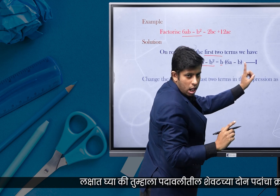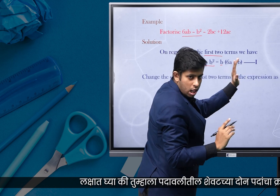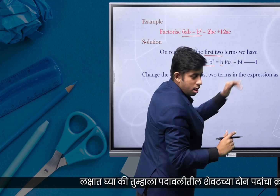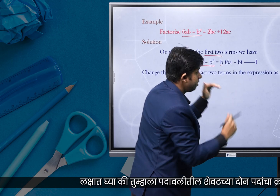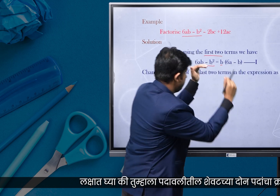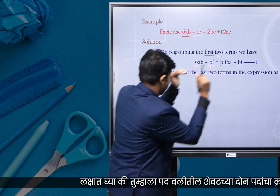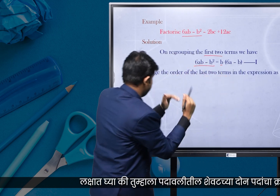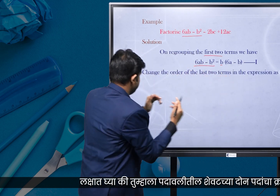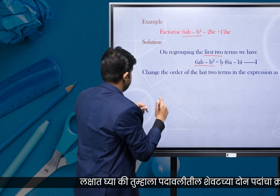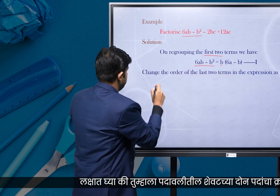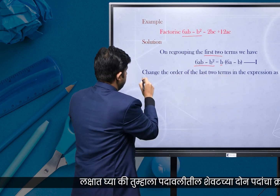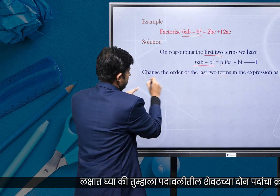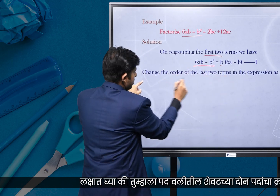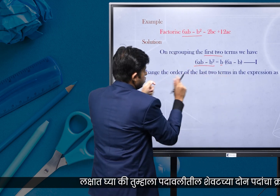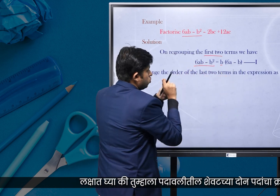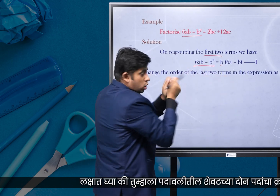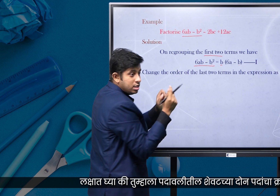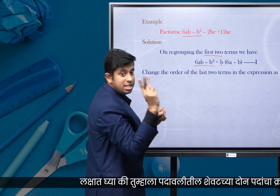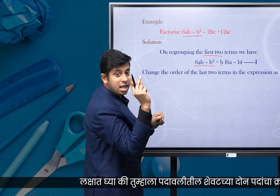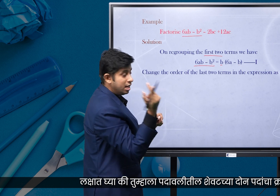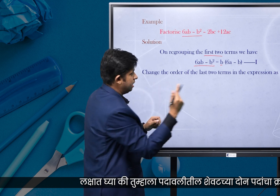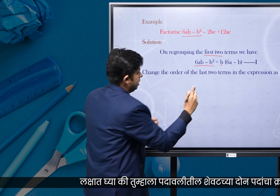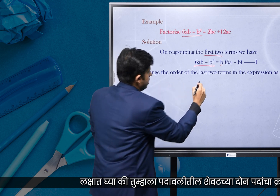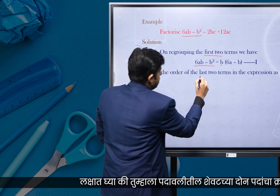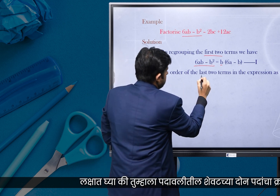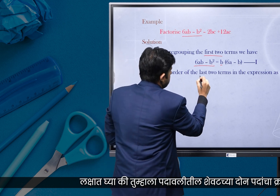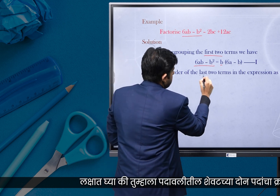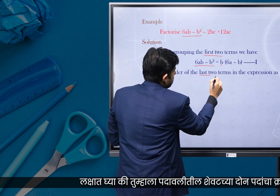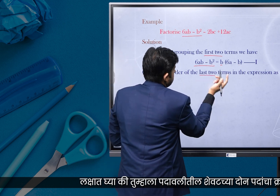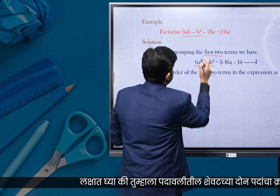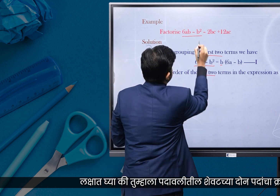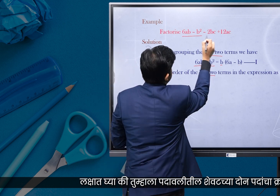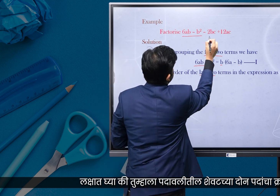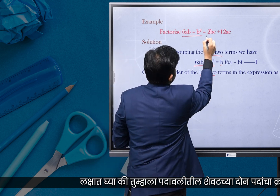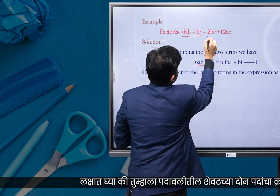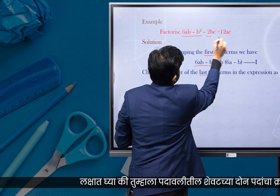लक्षात घ्या की तुम्हाला पदावळीतील शेवटच्या 2 पदांचा क्रम